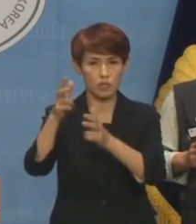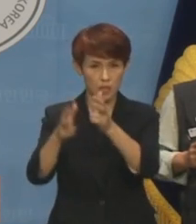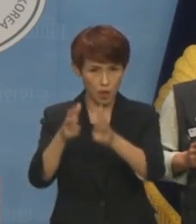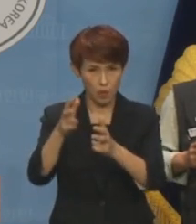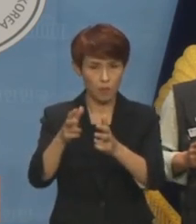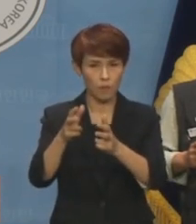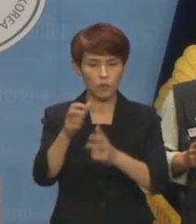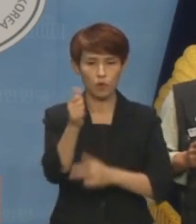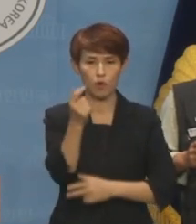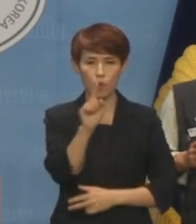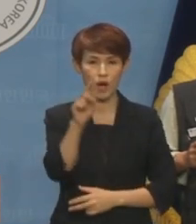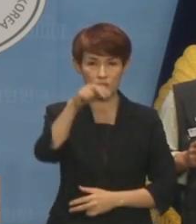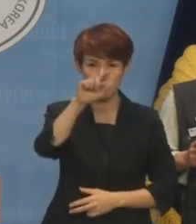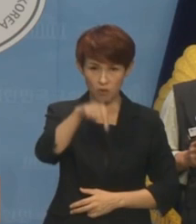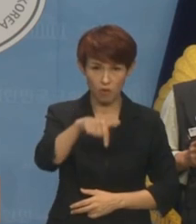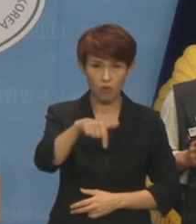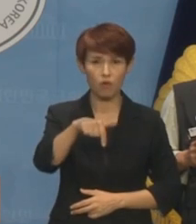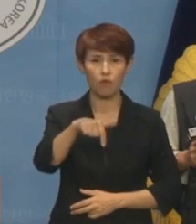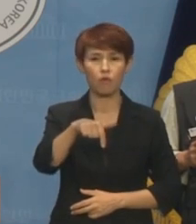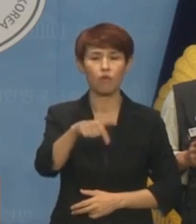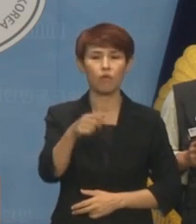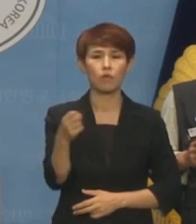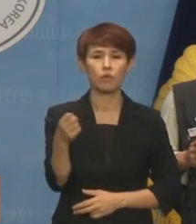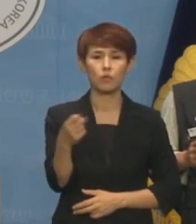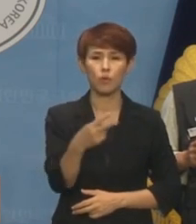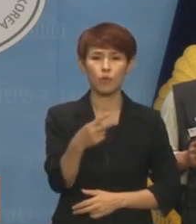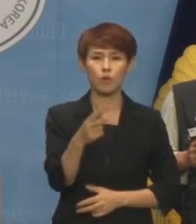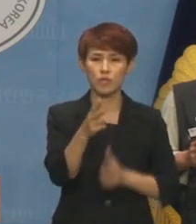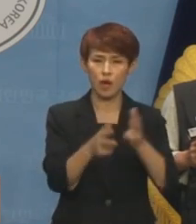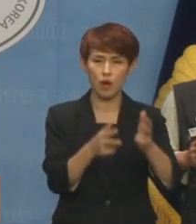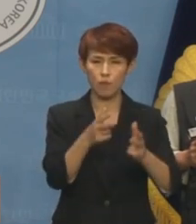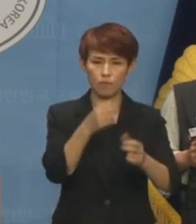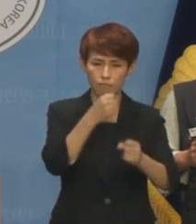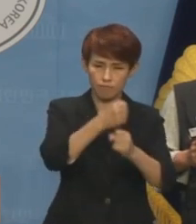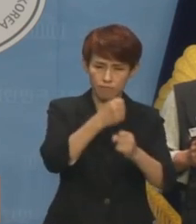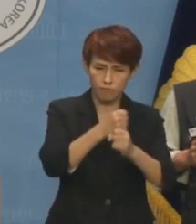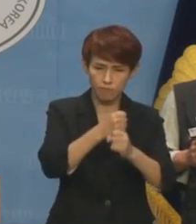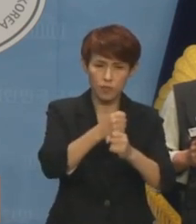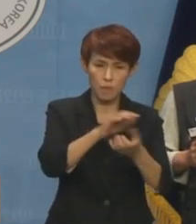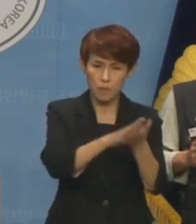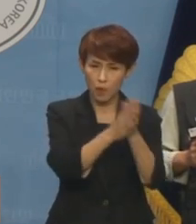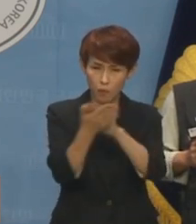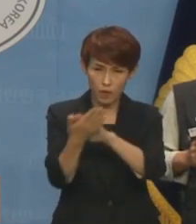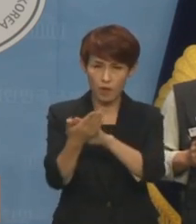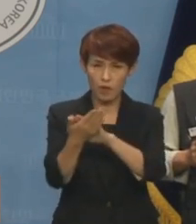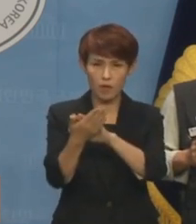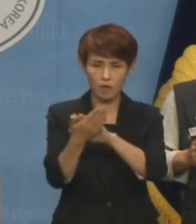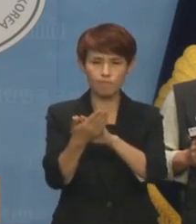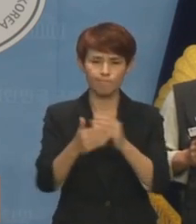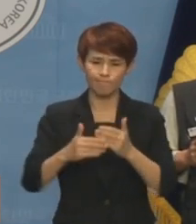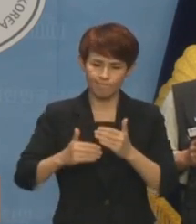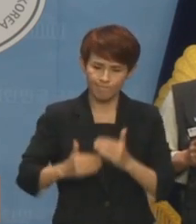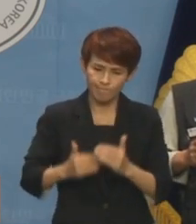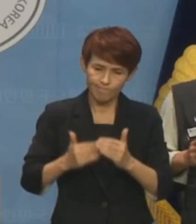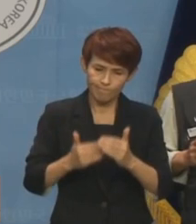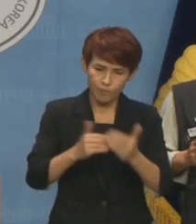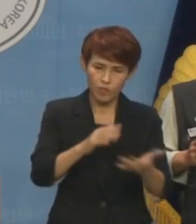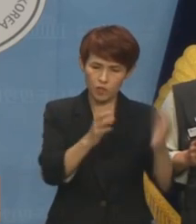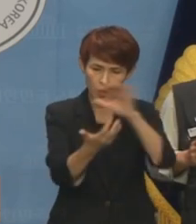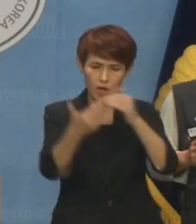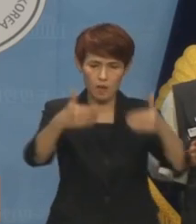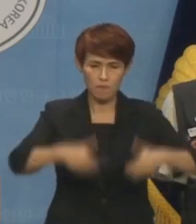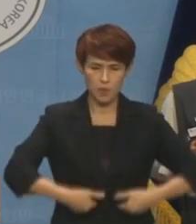그에 기반한 산업 구조 그리고 산업 공정 자체의 변화까지 그야말로 체계적 전환이 필요한